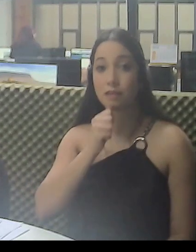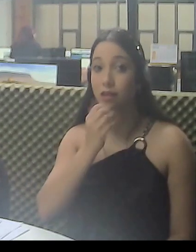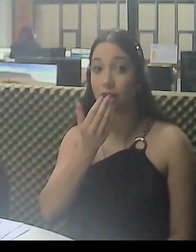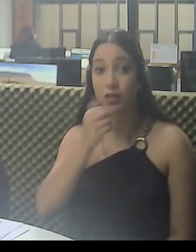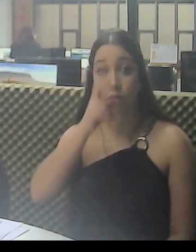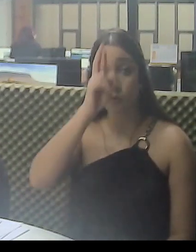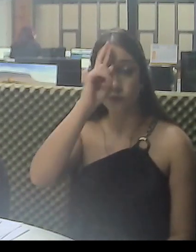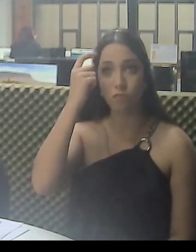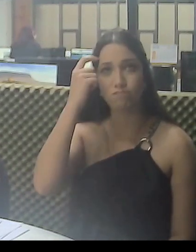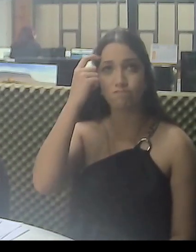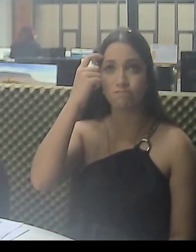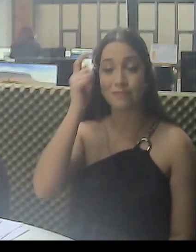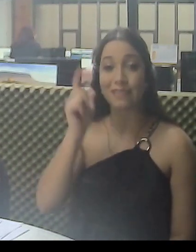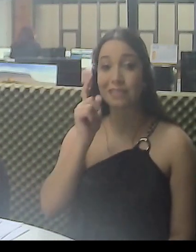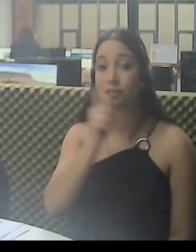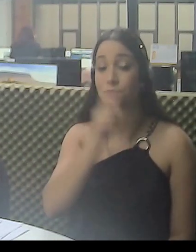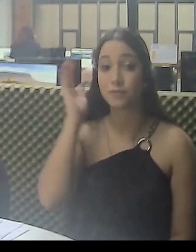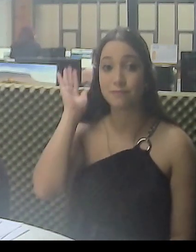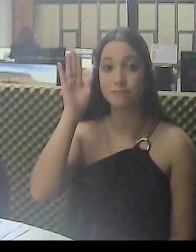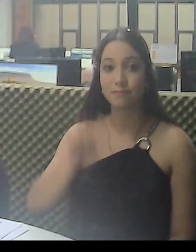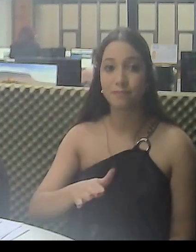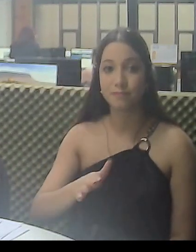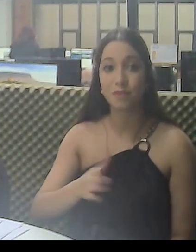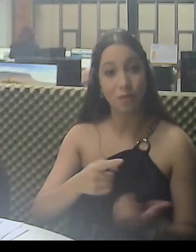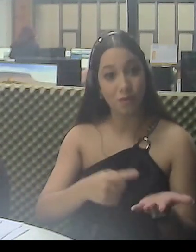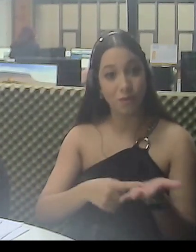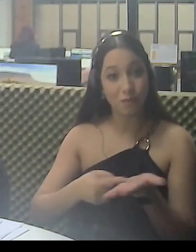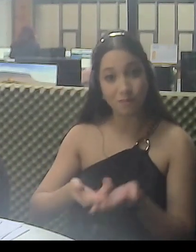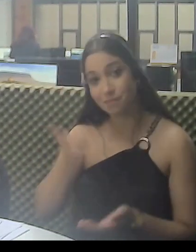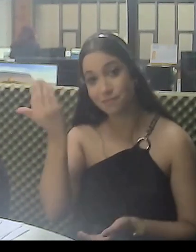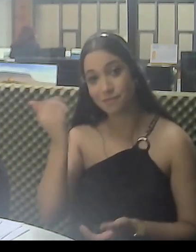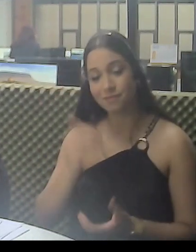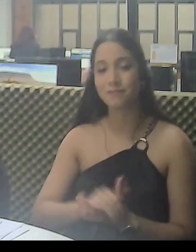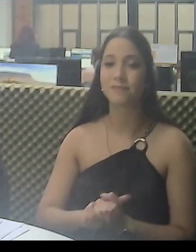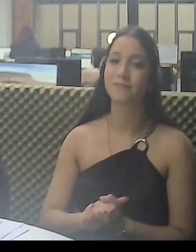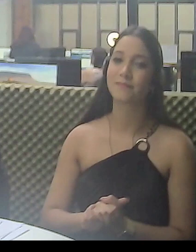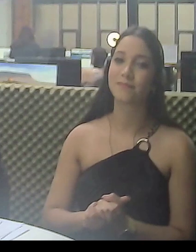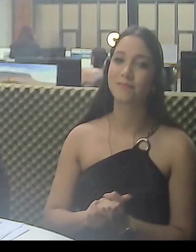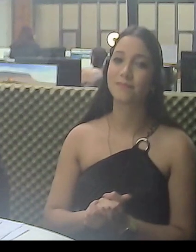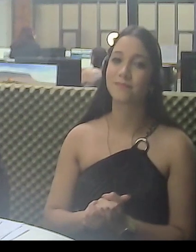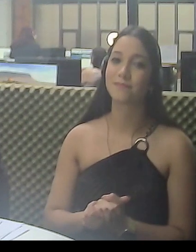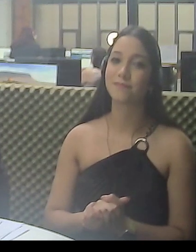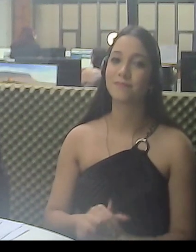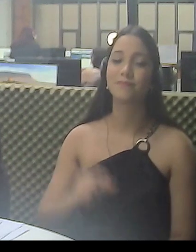ou está pensando no lanche da tarde, está feito o convite.